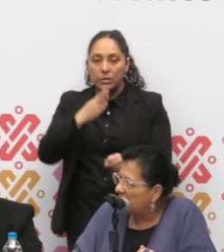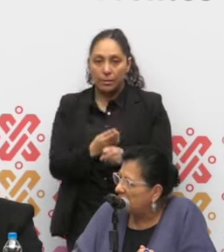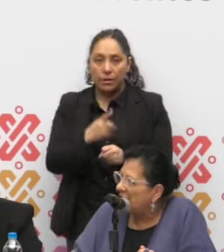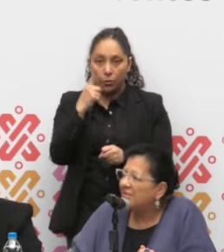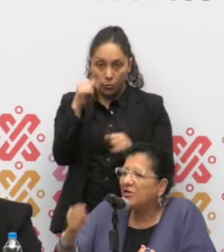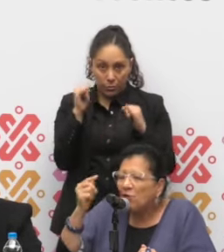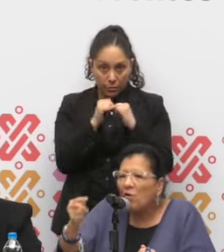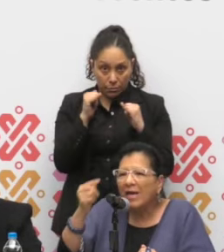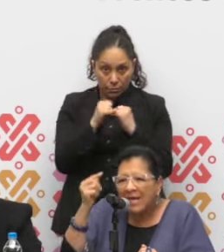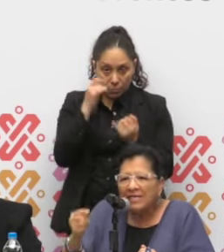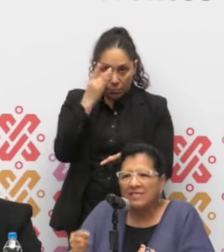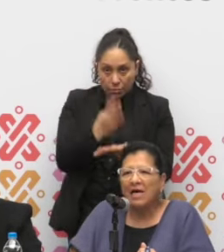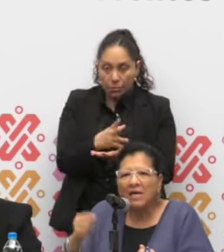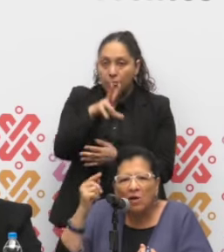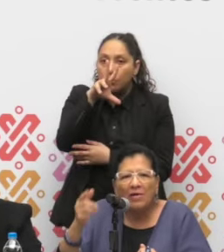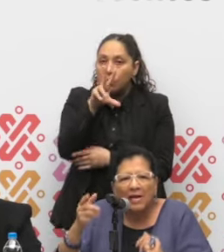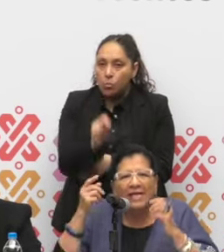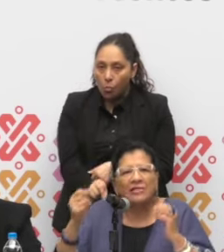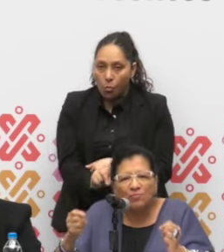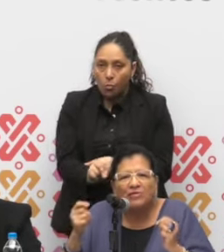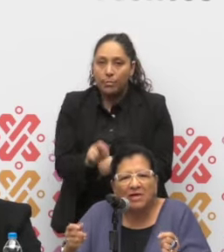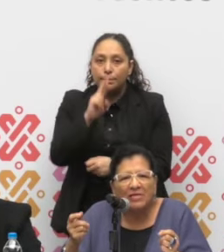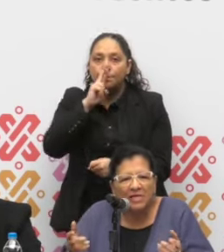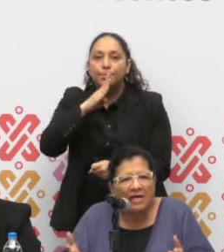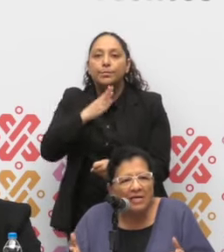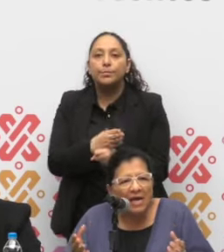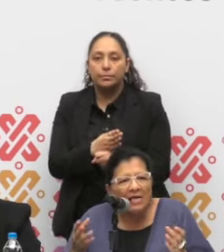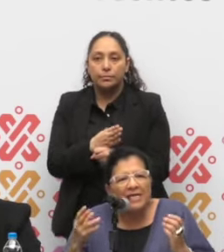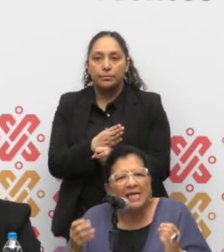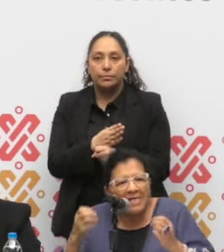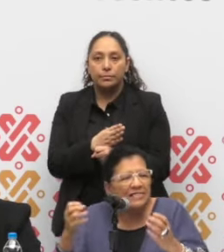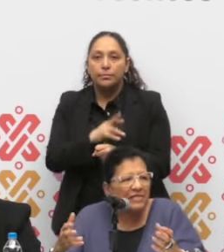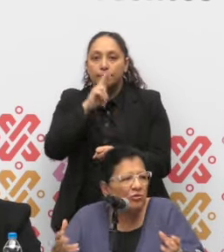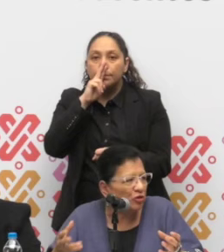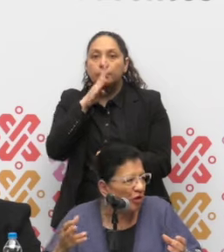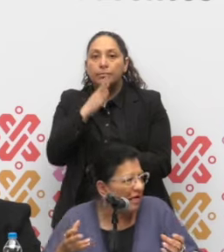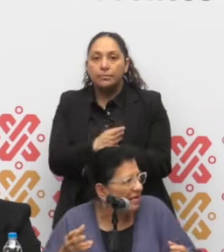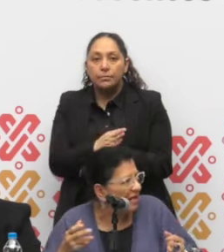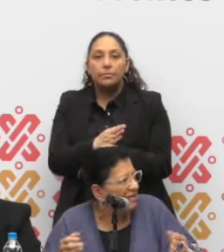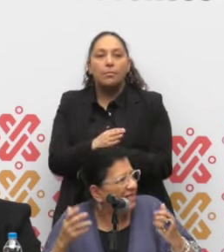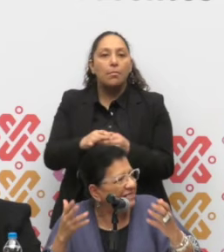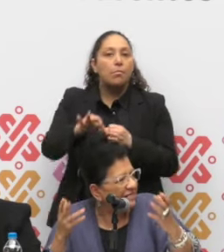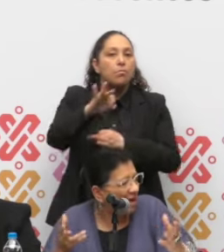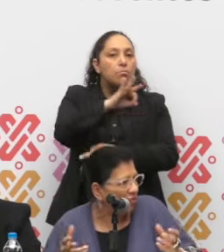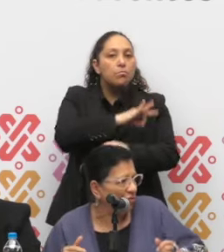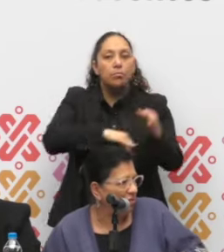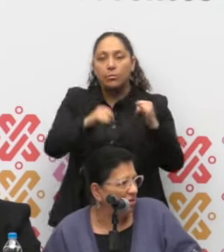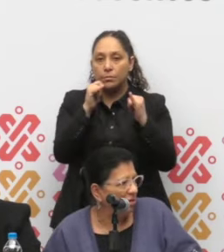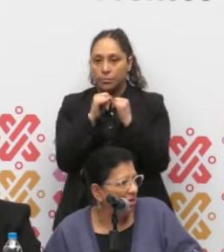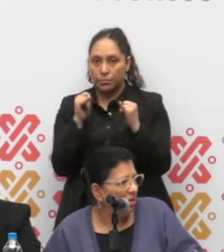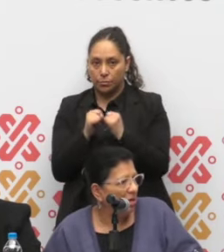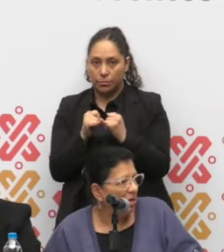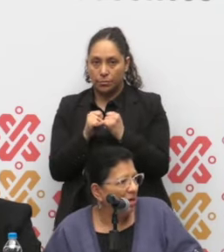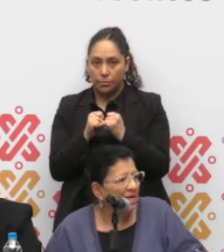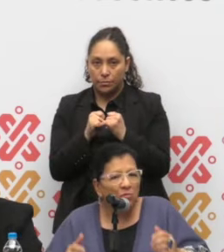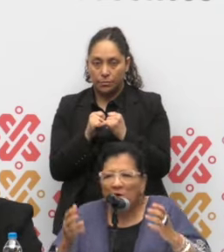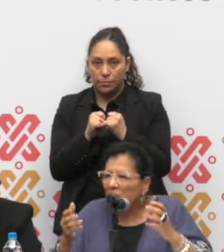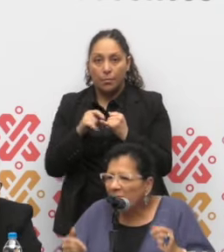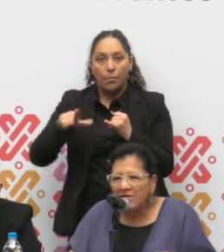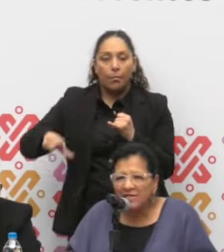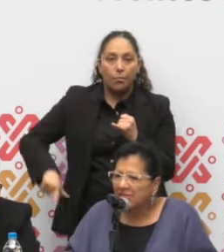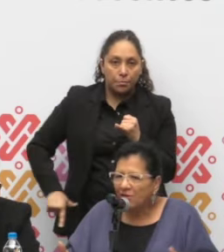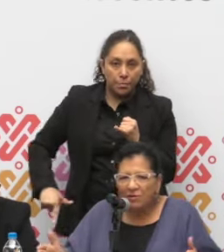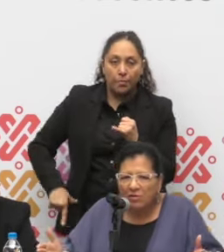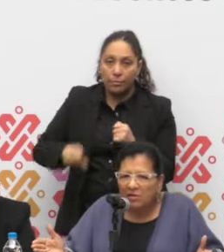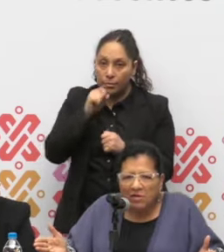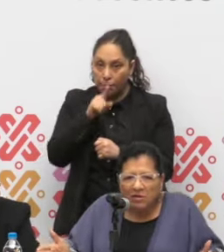institución, sino es la responsabilidad de la institucionalidad y del Estado. Y cuando